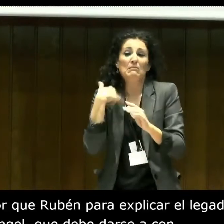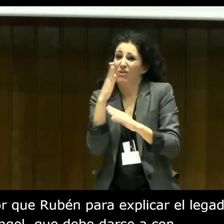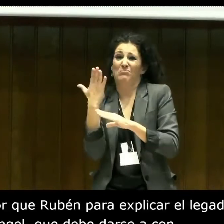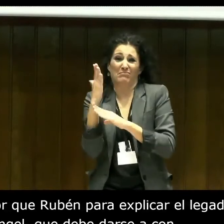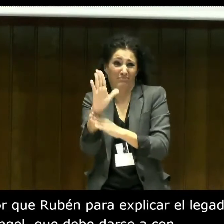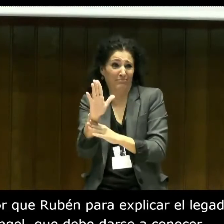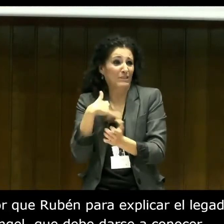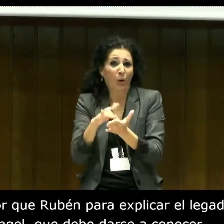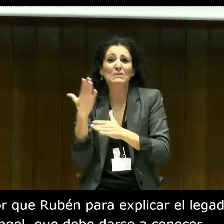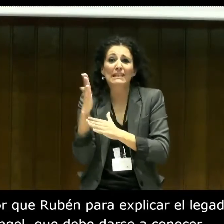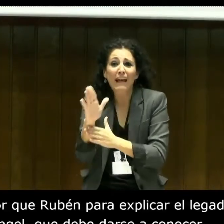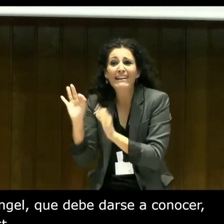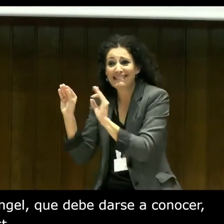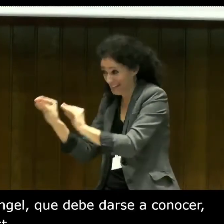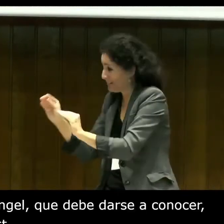a conocer.